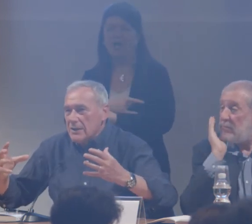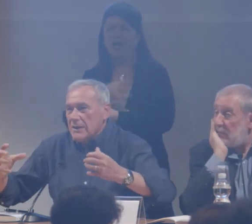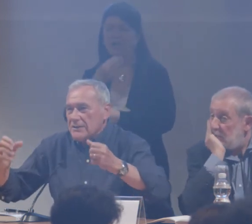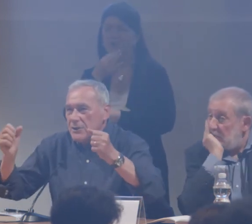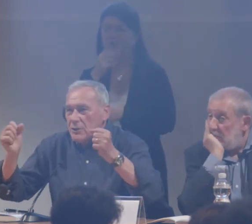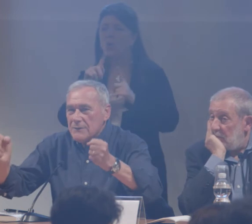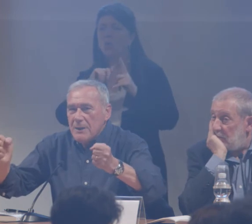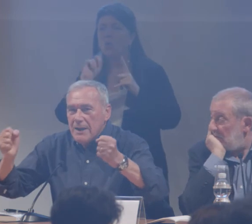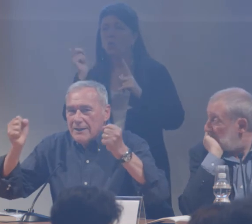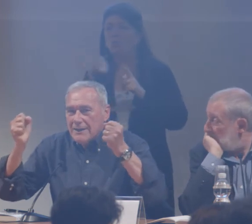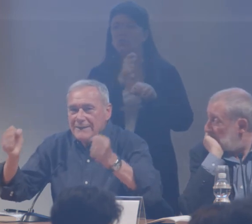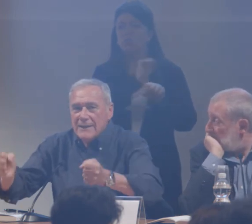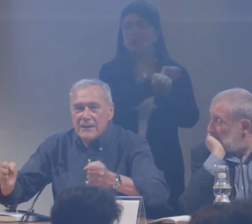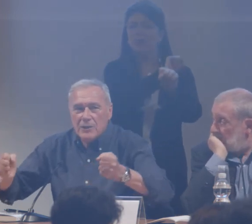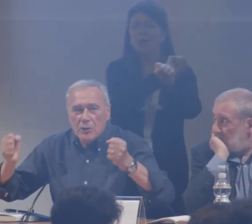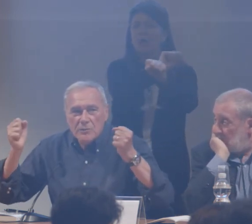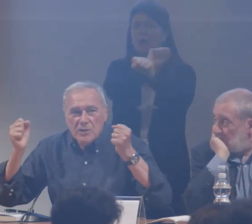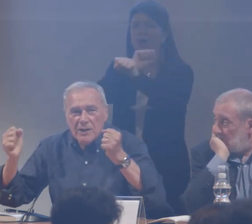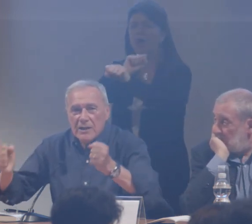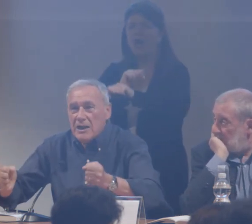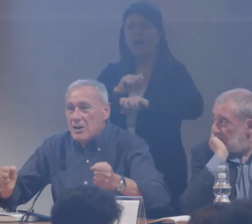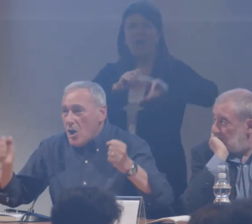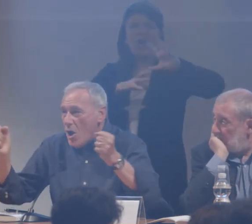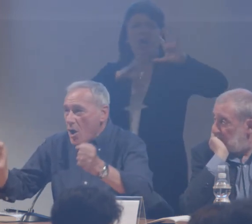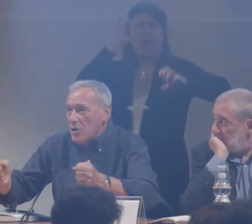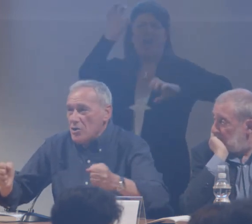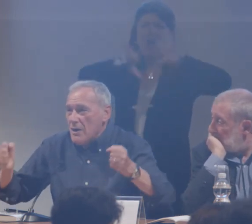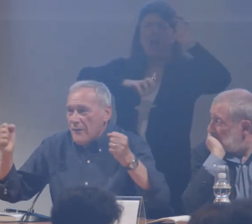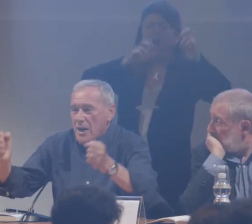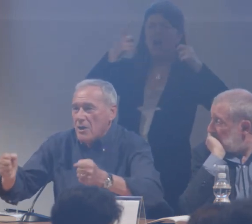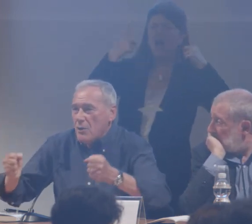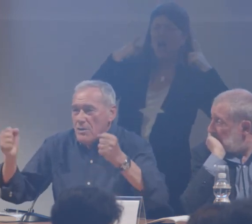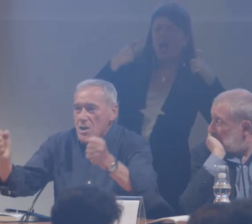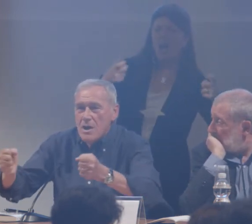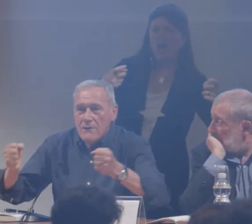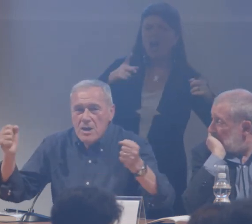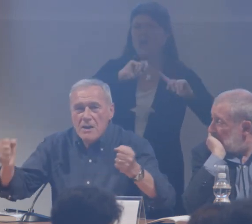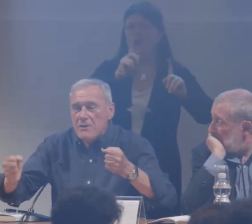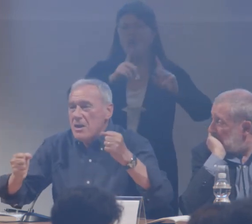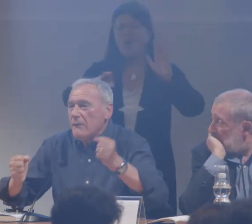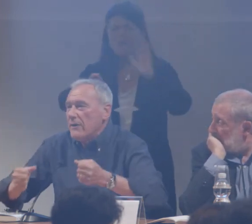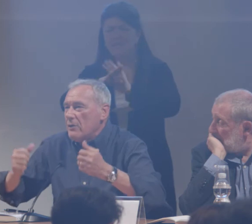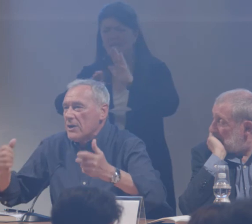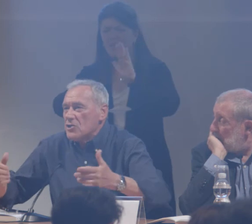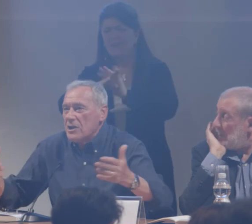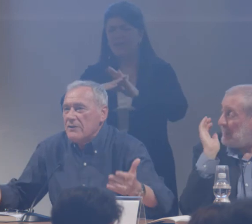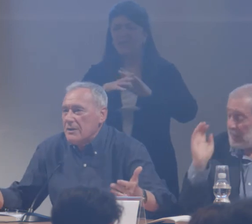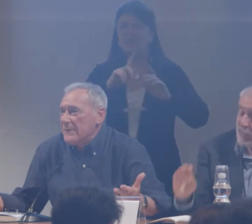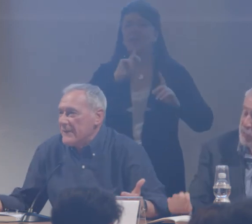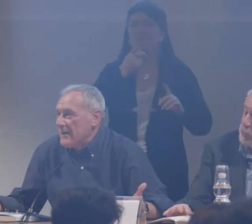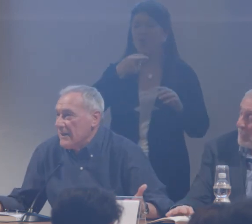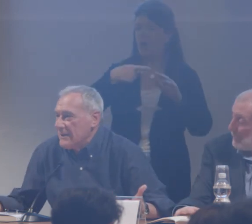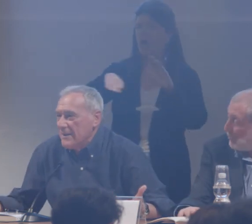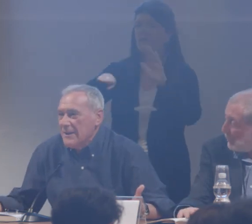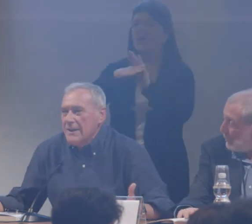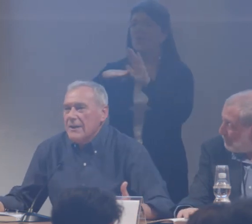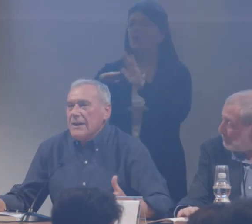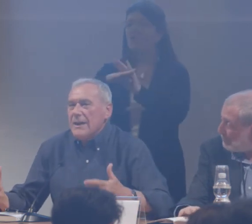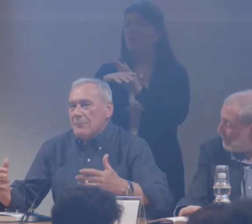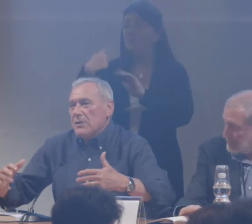imputati dietro le sbarre che salivano incominciavano a gridare: no, non doveva farlo, via, via, via, volevano cacciare via il